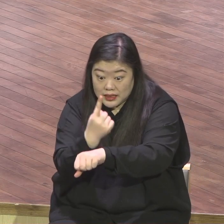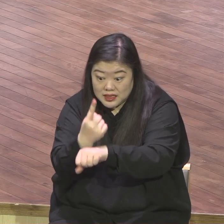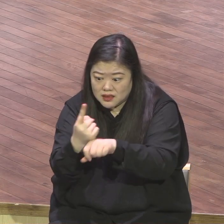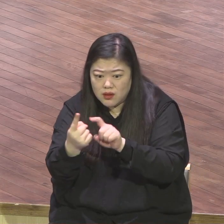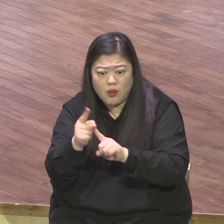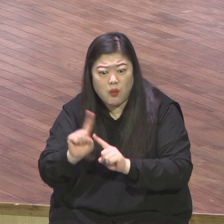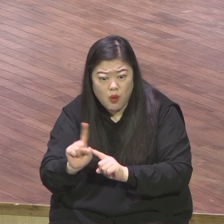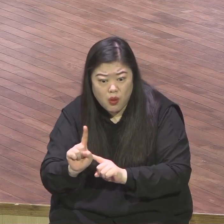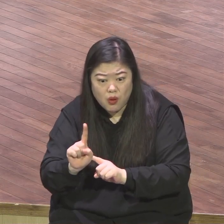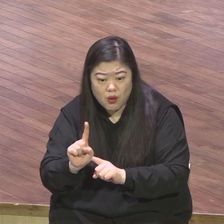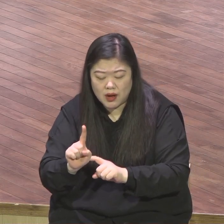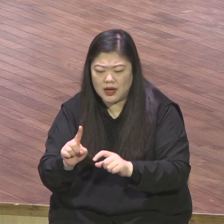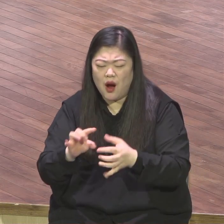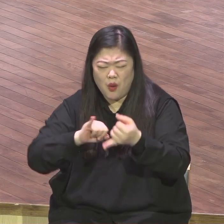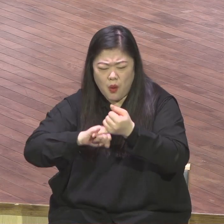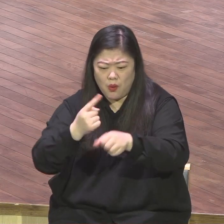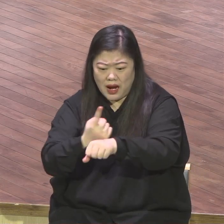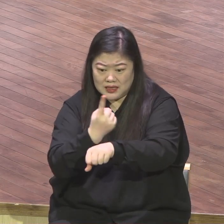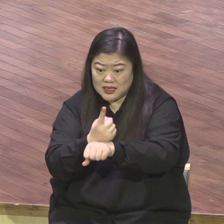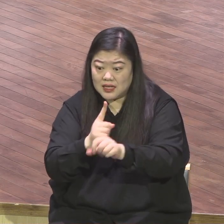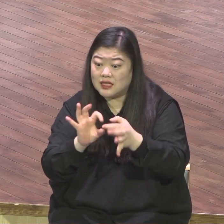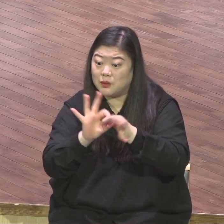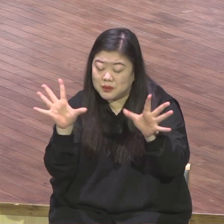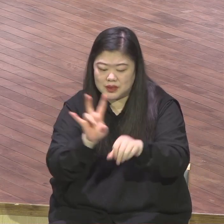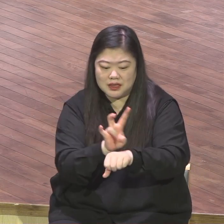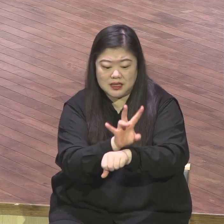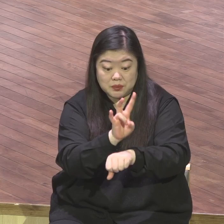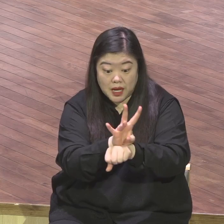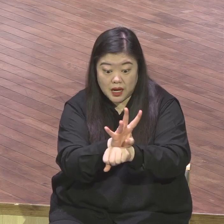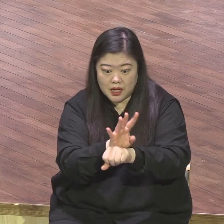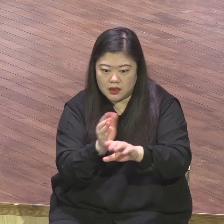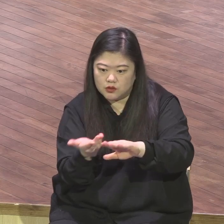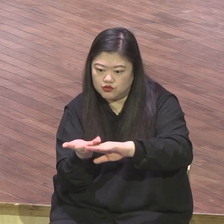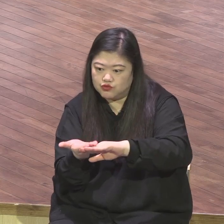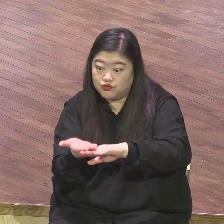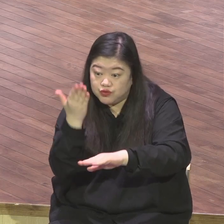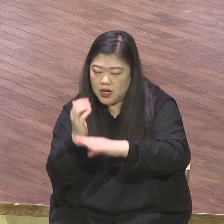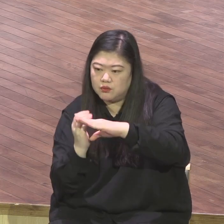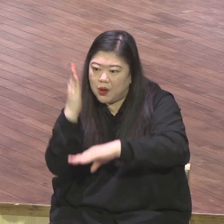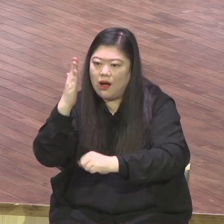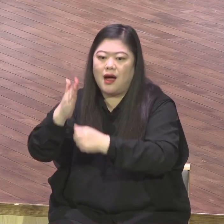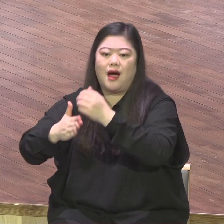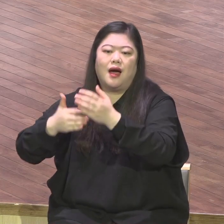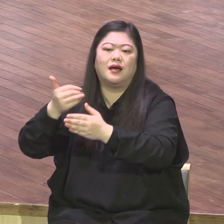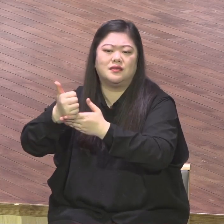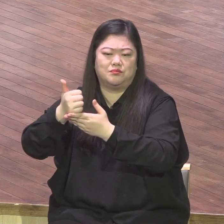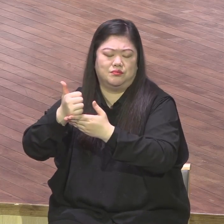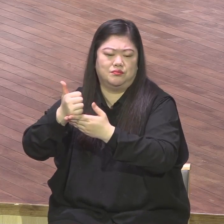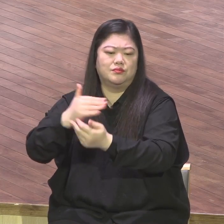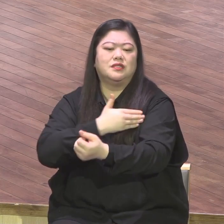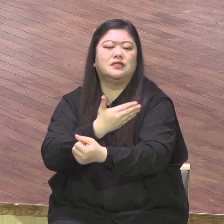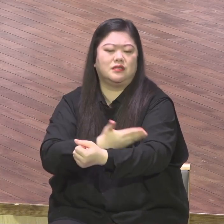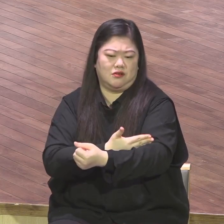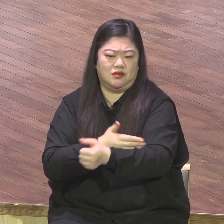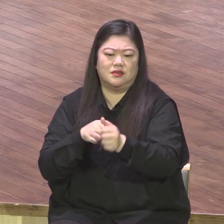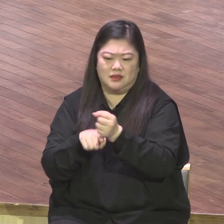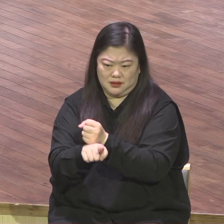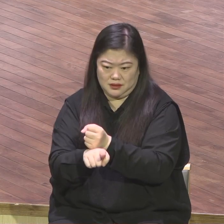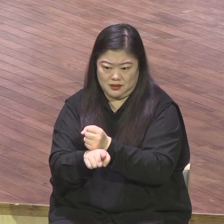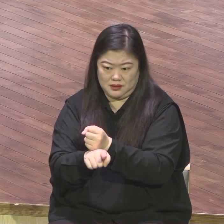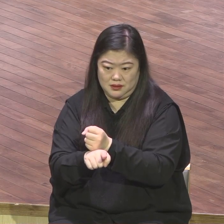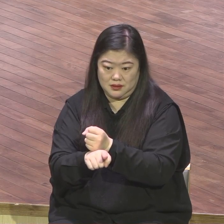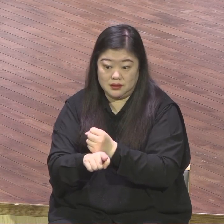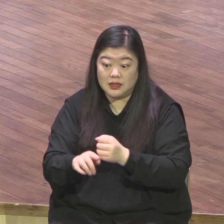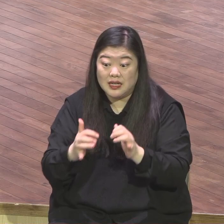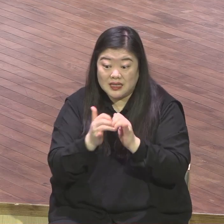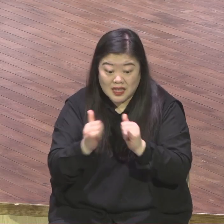통하여 믿음을 통하여 하나님의 능력 체험하자. 25는 하나님의 거예요. 우리 내 능력으로 성공